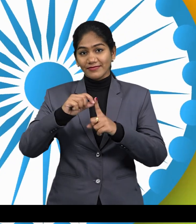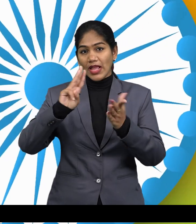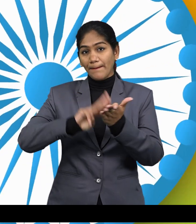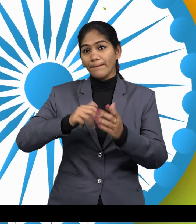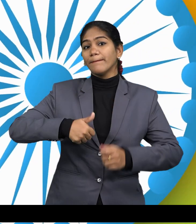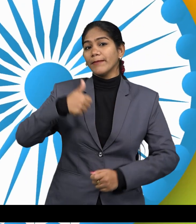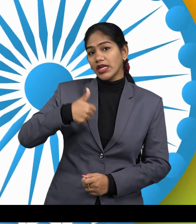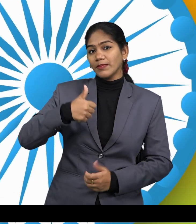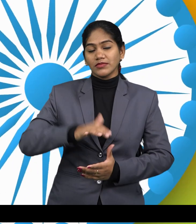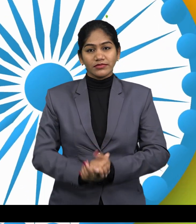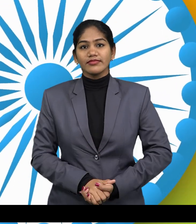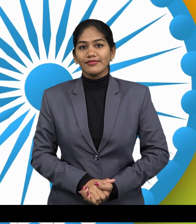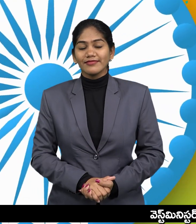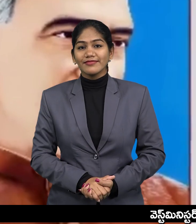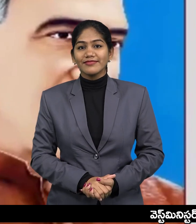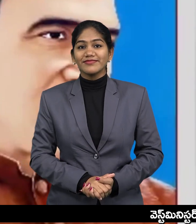ప్రధానమంత్రి